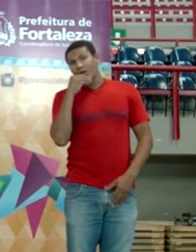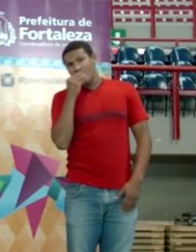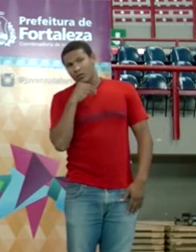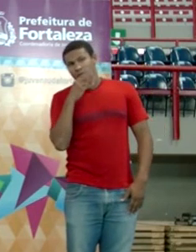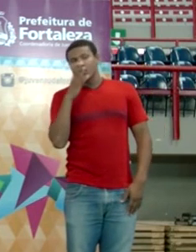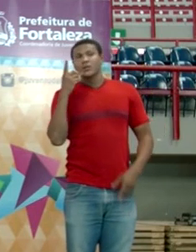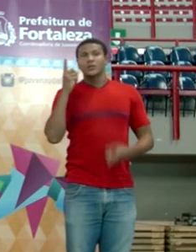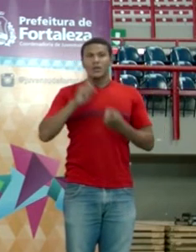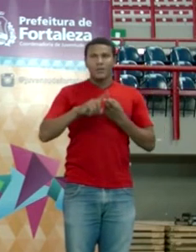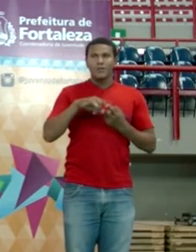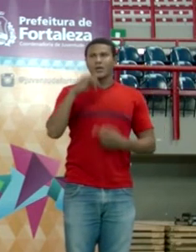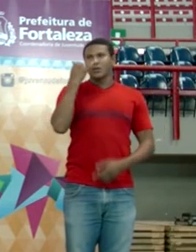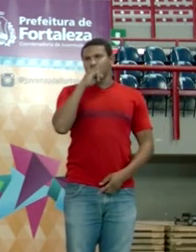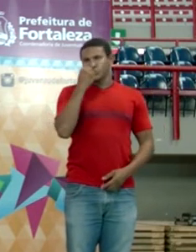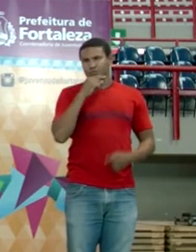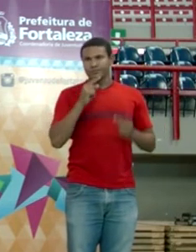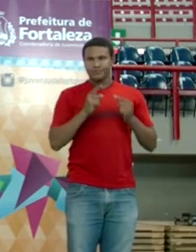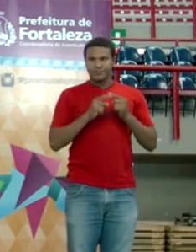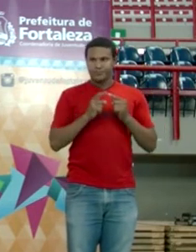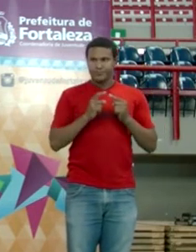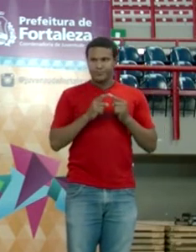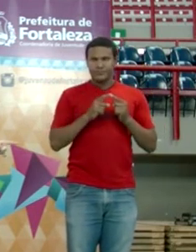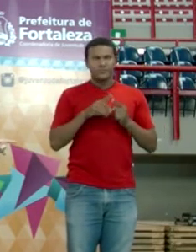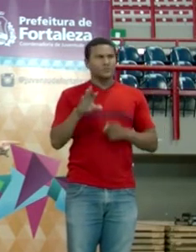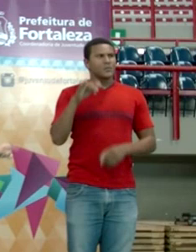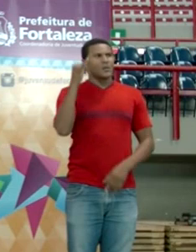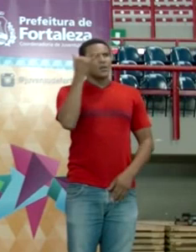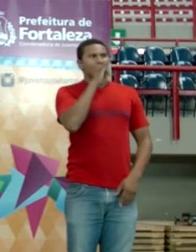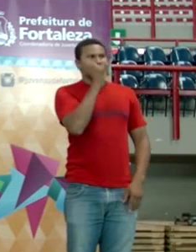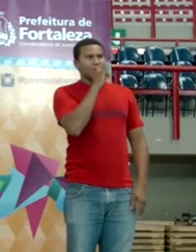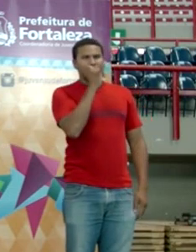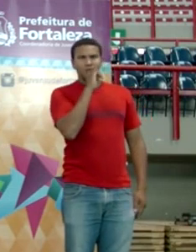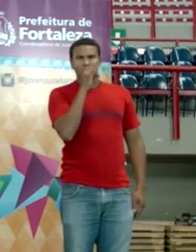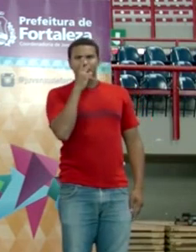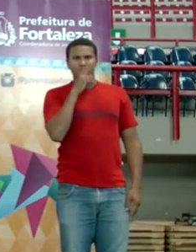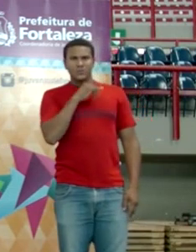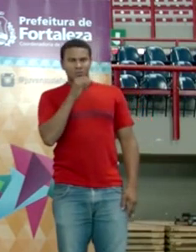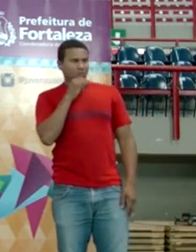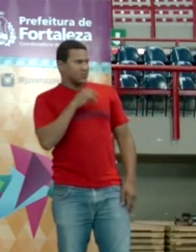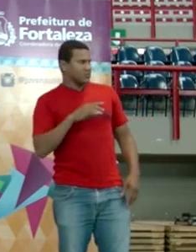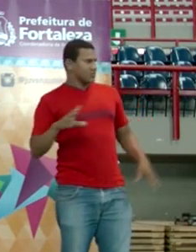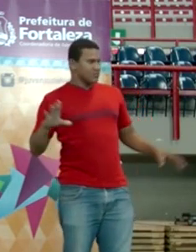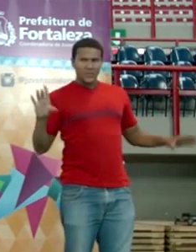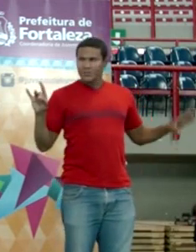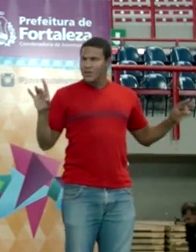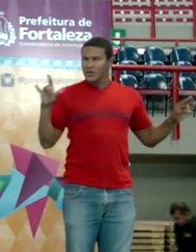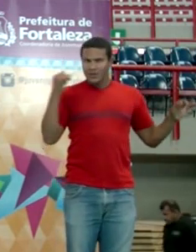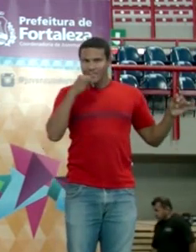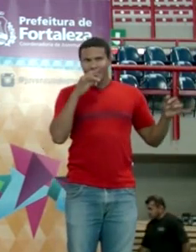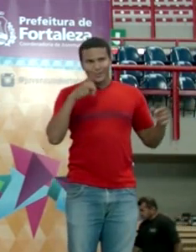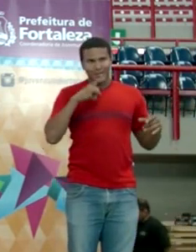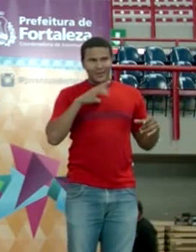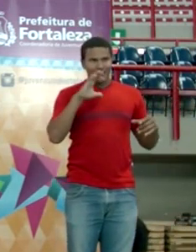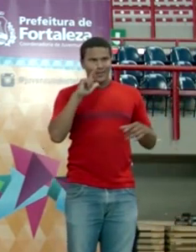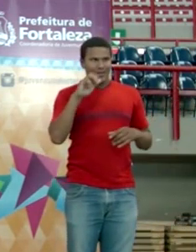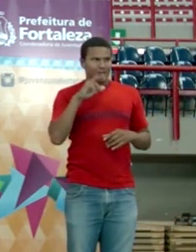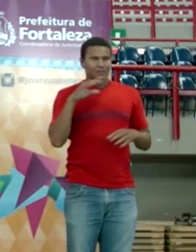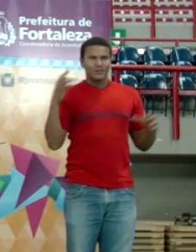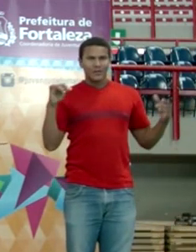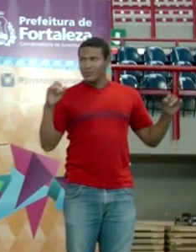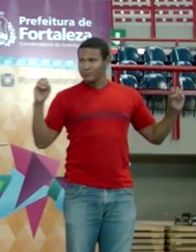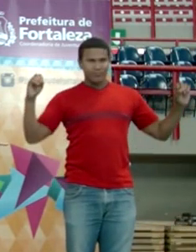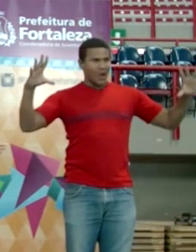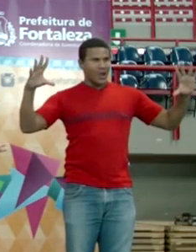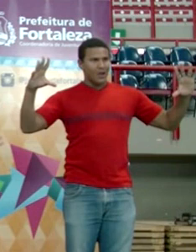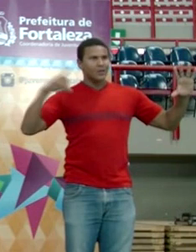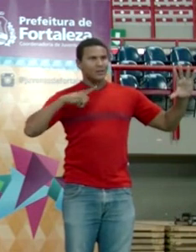energia. Você gasta ou não energia para ligar esses amplificadores aqui? Com certeza.